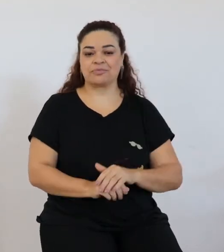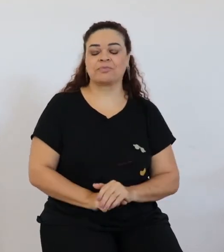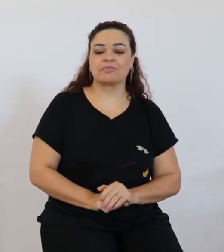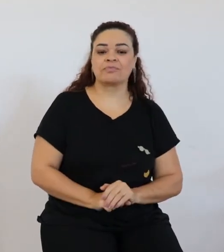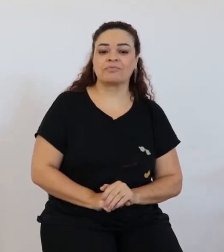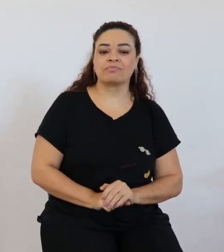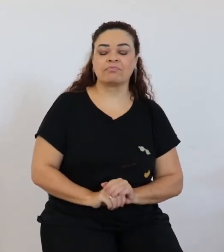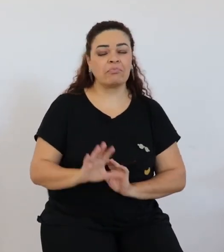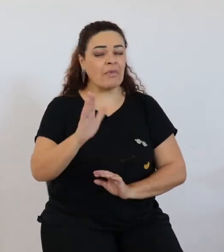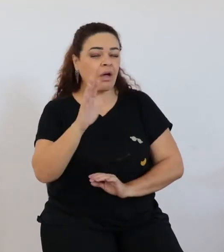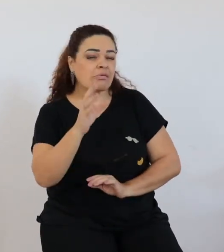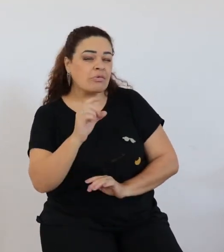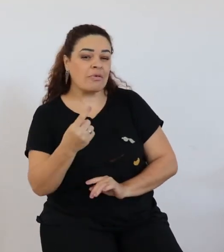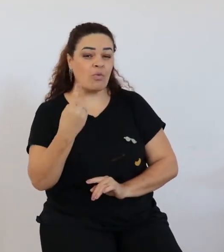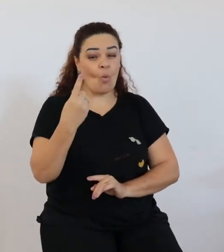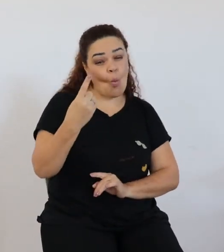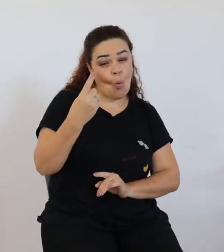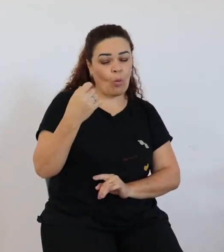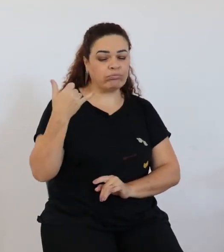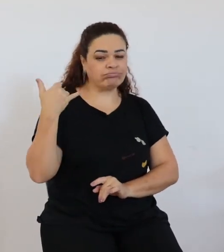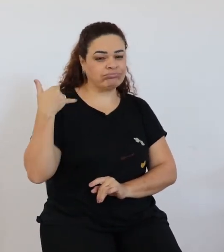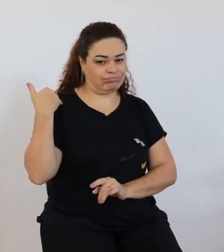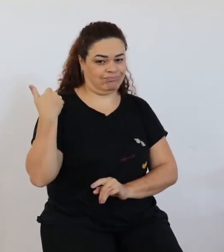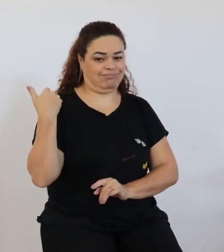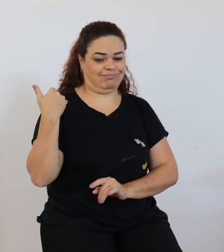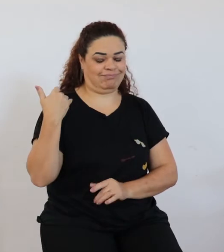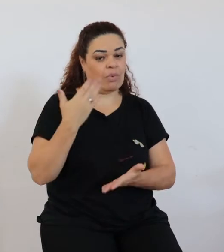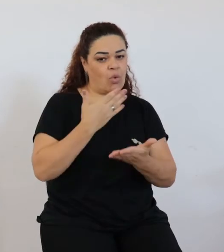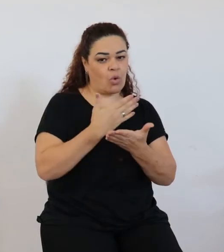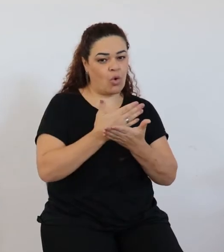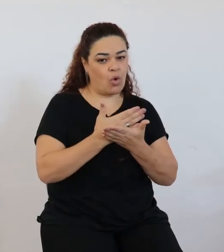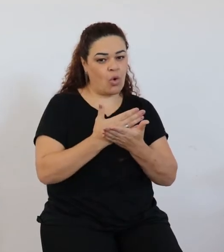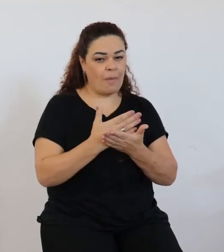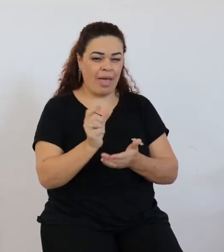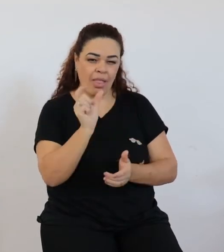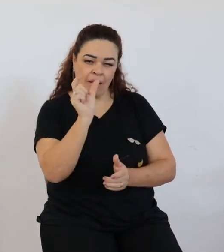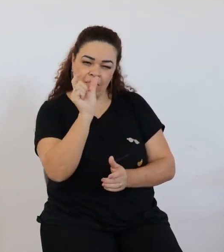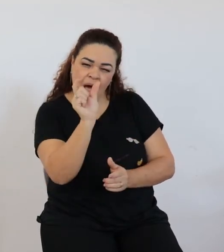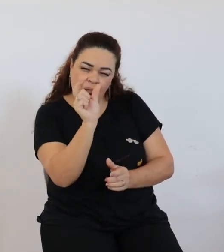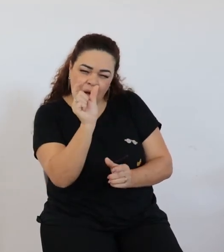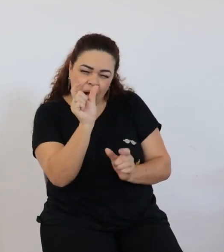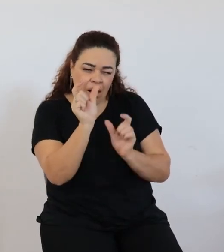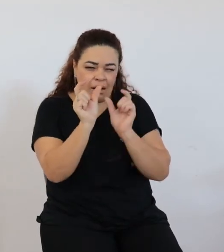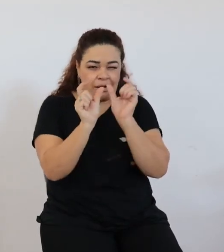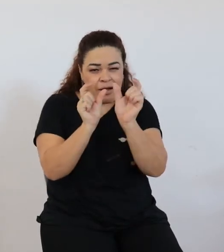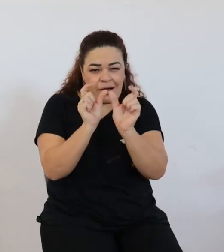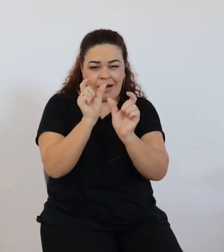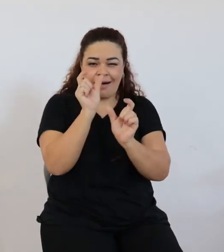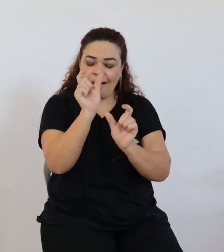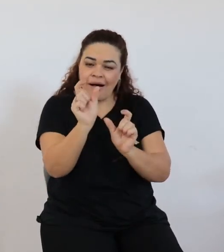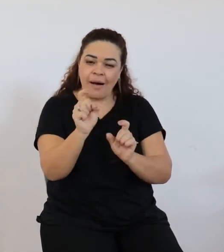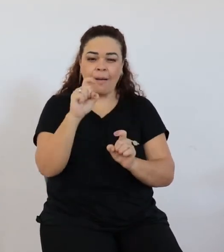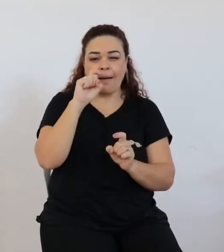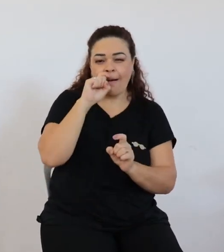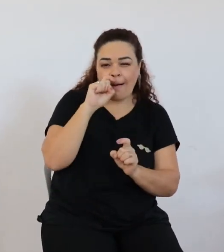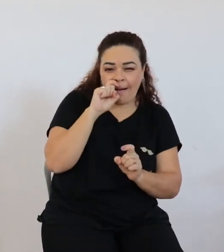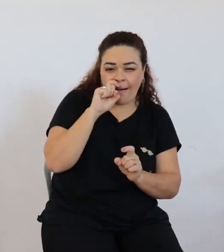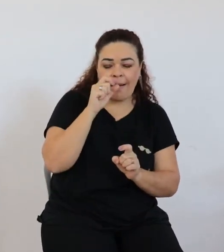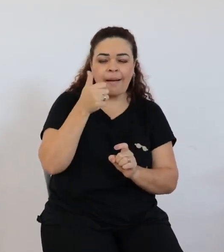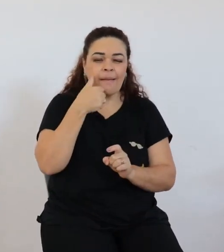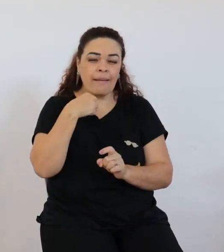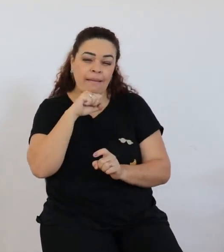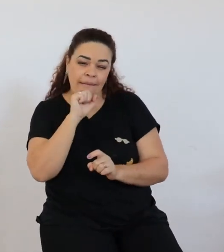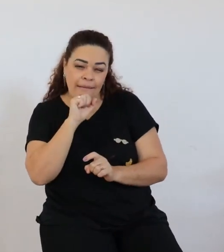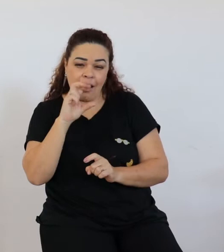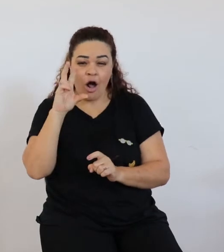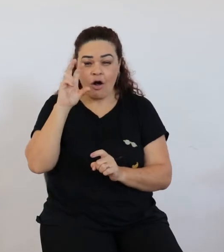volta de 1 aninho, a gente espera que ela comece a falar as primeiras palavras, papá, mamã, muitas vezes para vovó, um pouquinho mais difícil